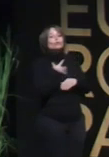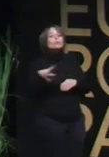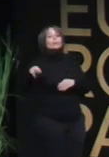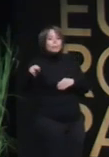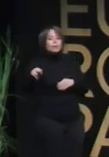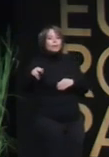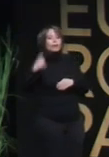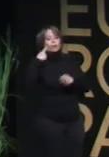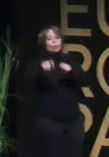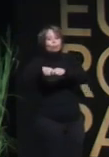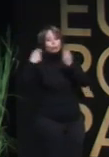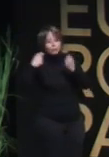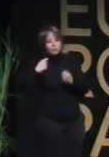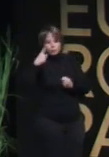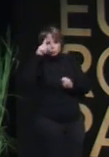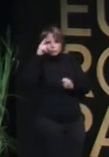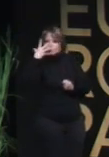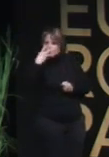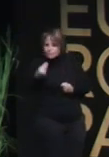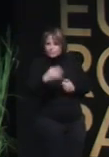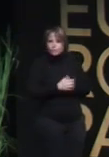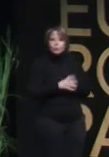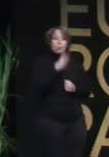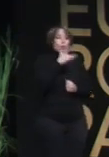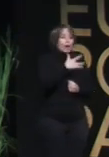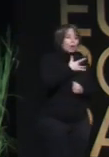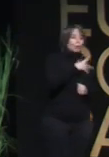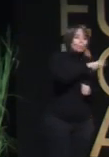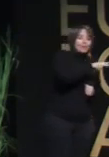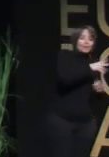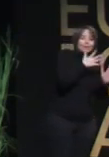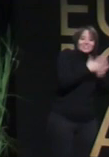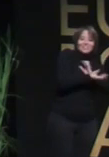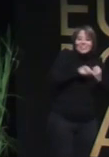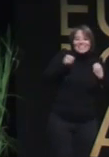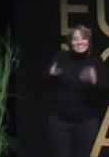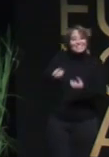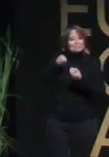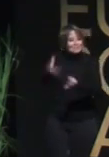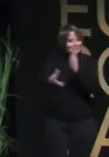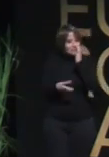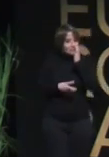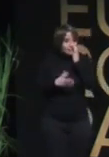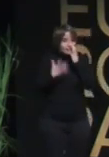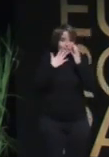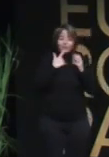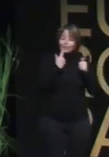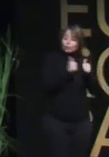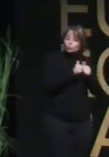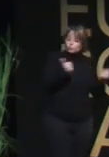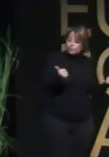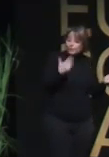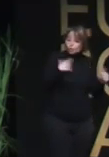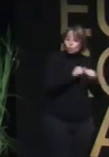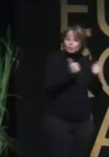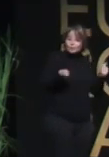en el desamor. No sé si me explico. Porque el amor de la pareja es algo que se transmite como modelo en los hijos. Si decimos separarnos es porque nos separamos del